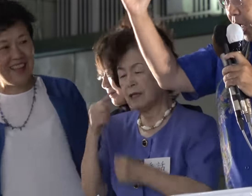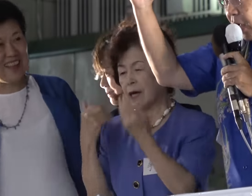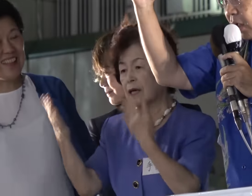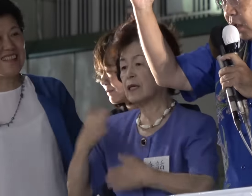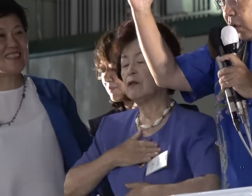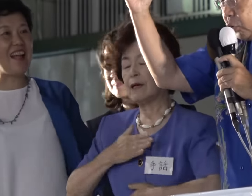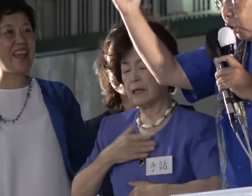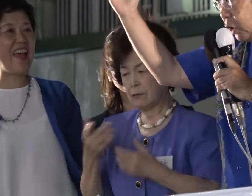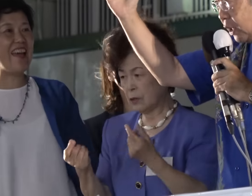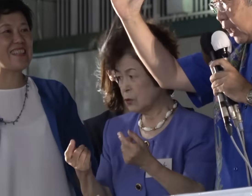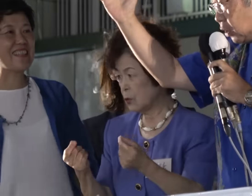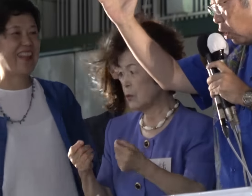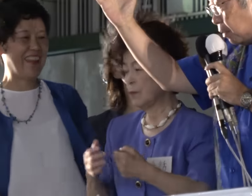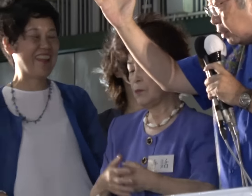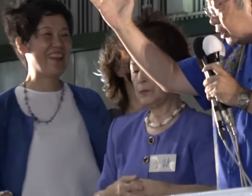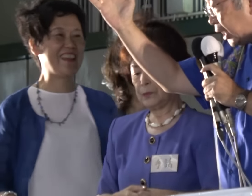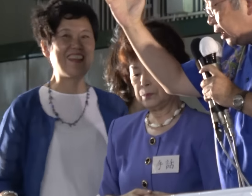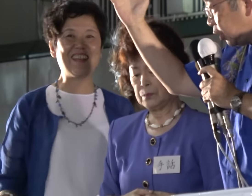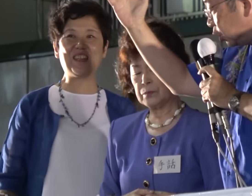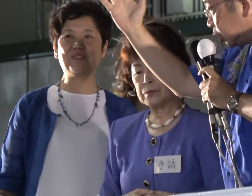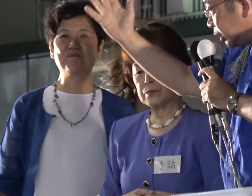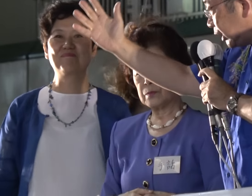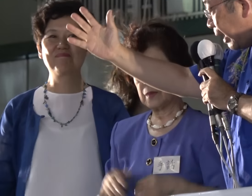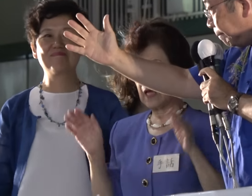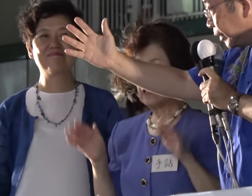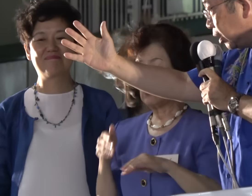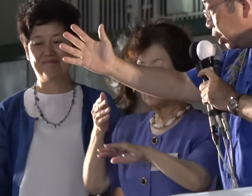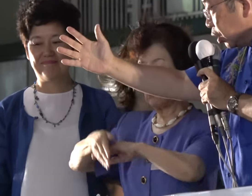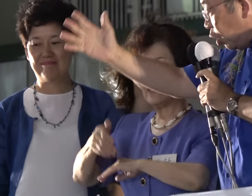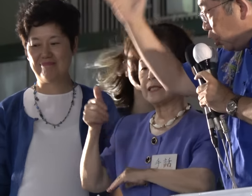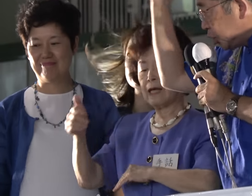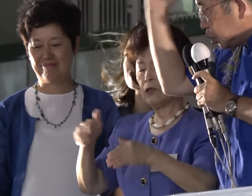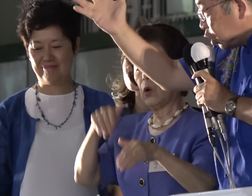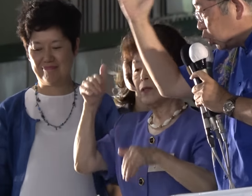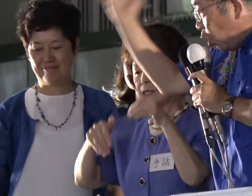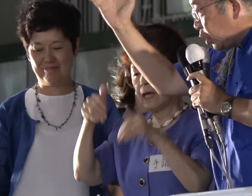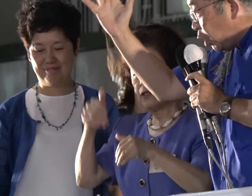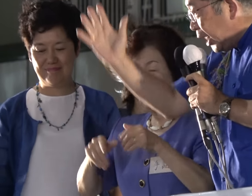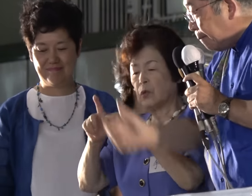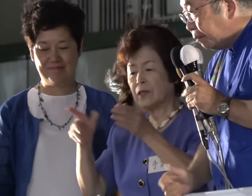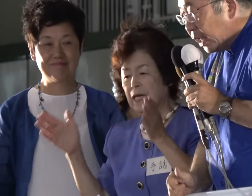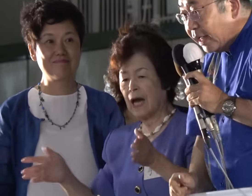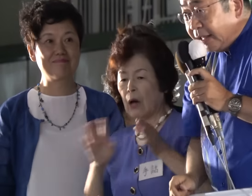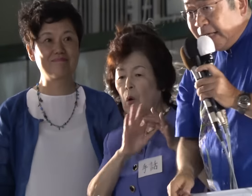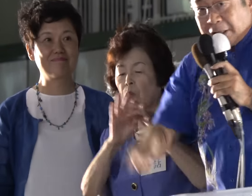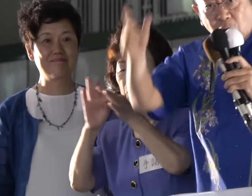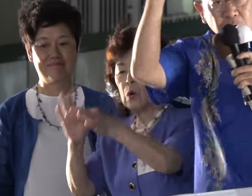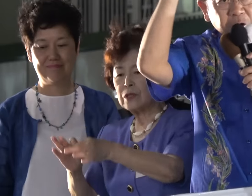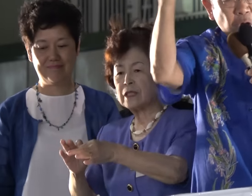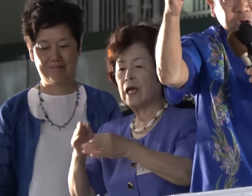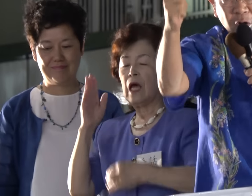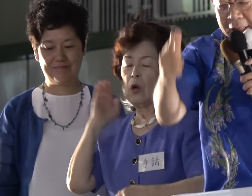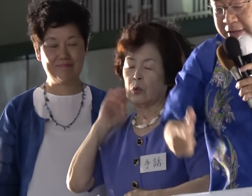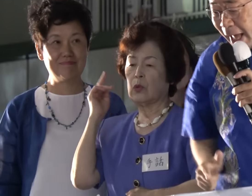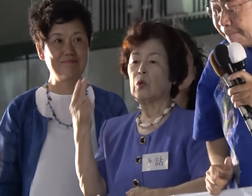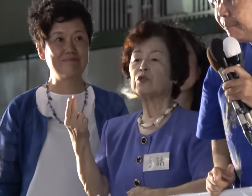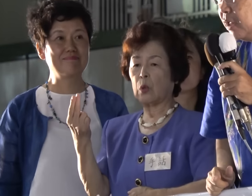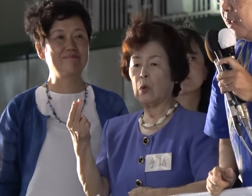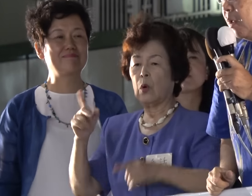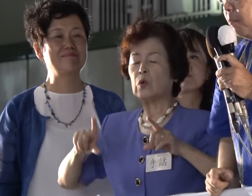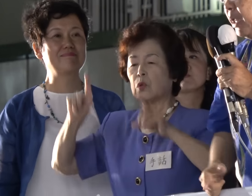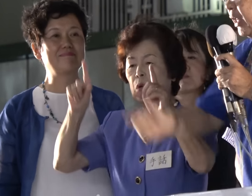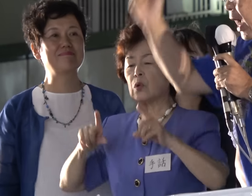皆さん、堀越さんの選挙を通じてこの首都東京で野党の共闘ができ